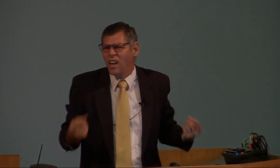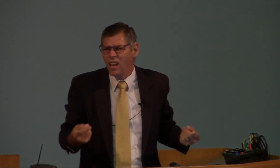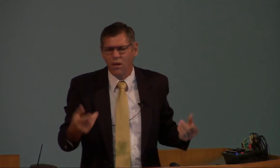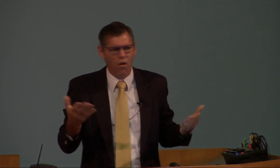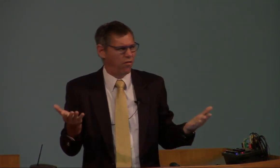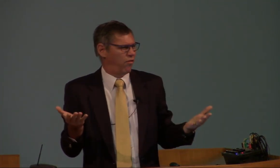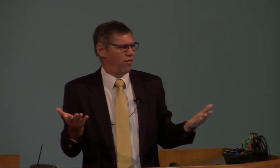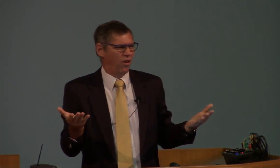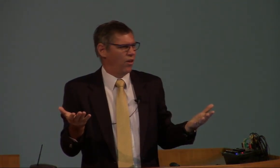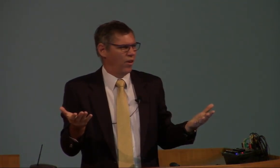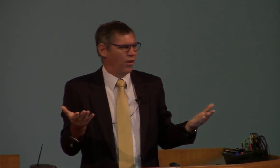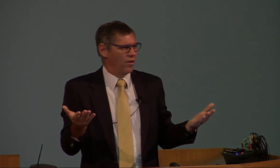of